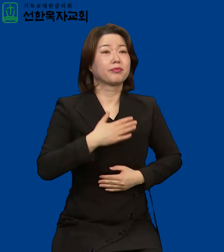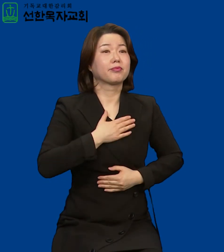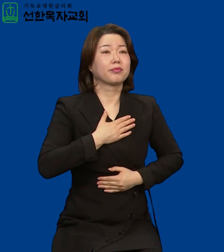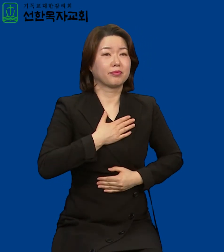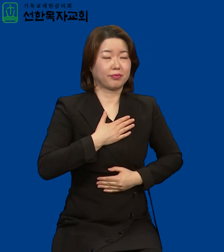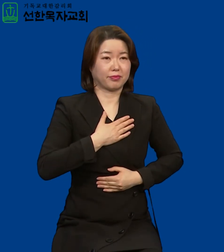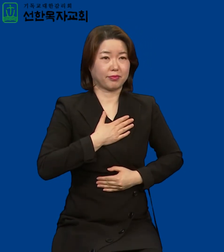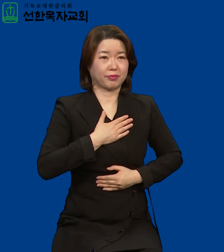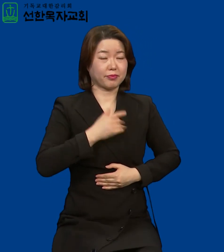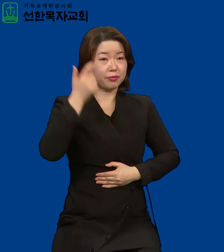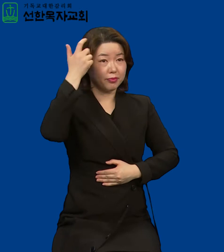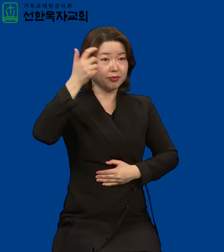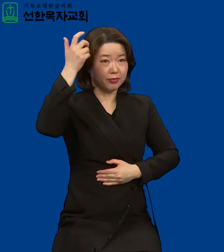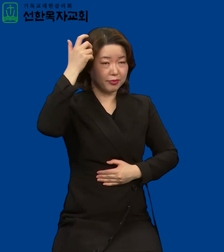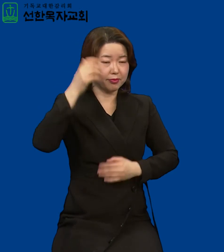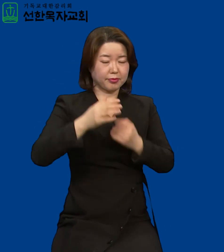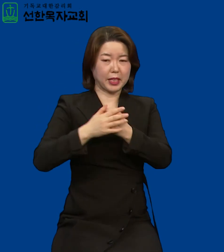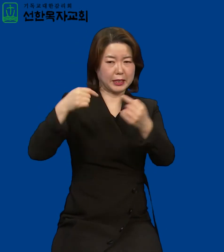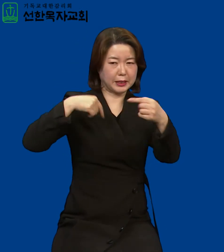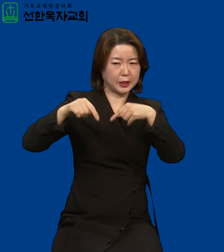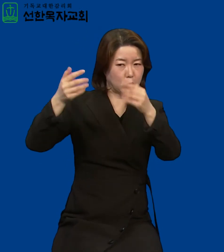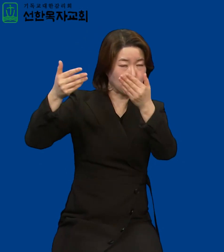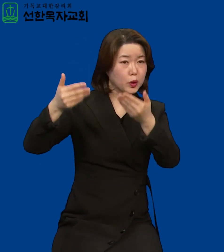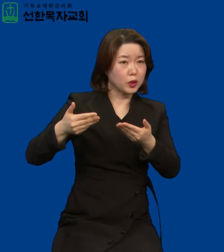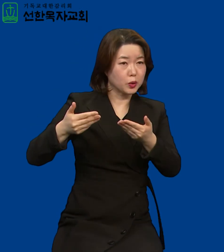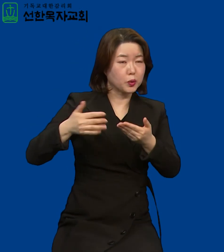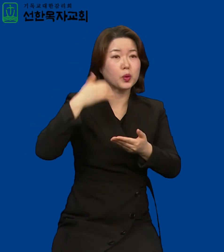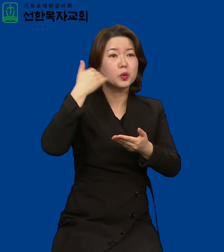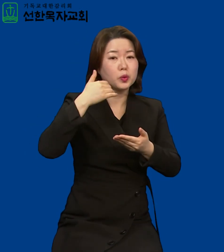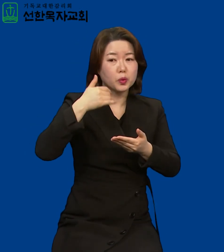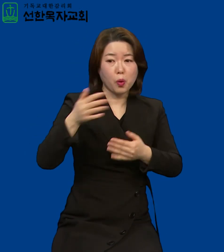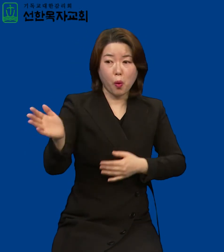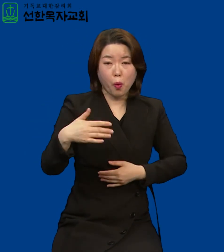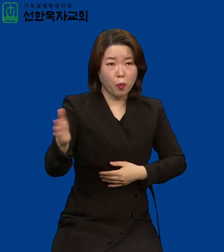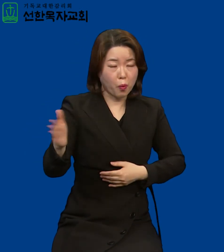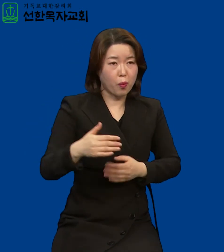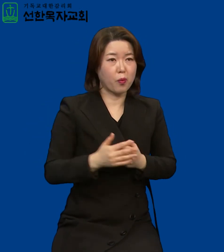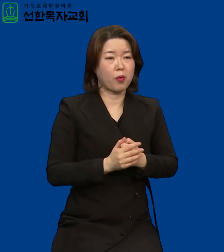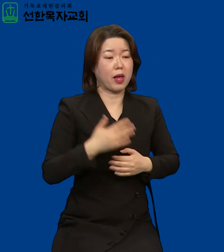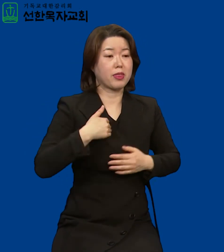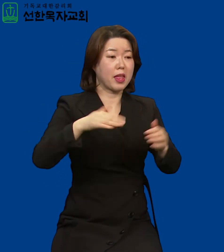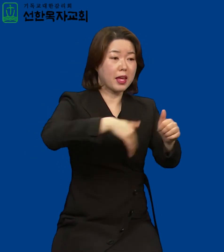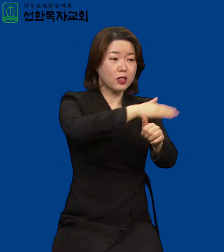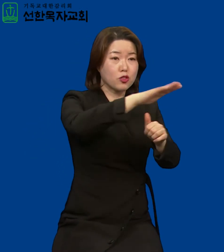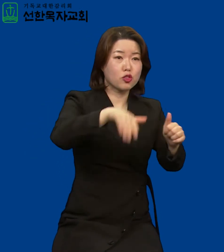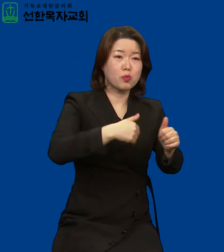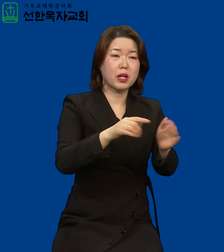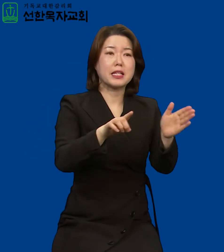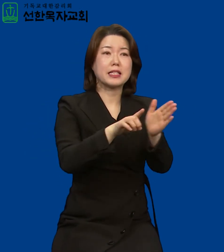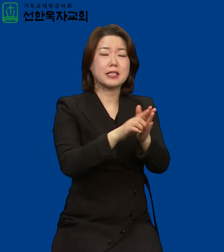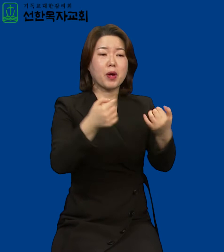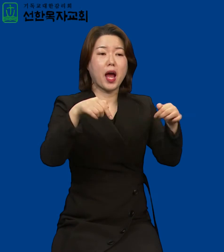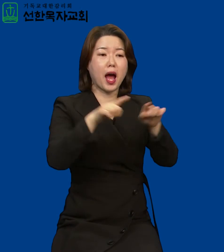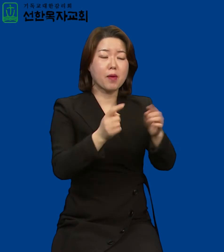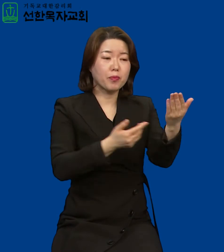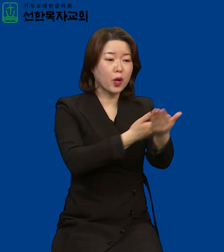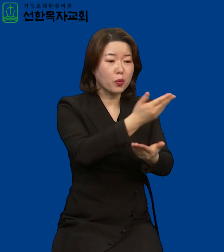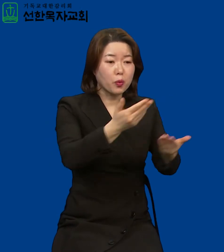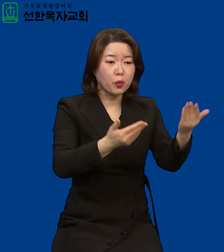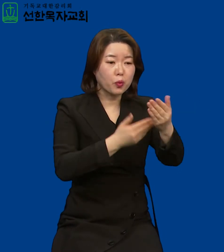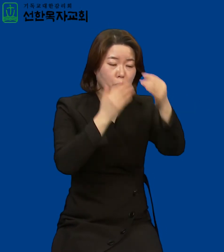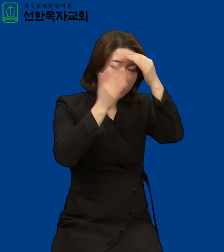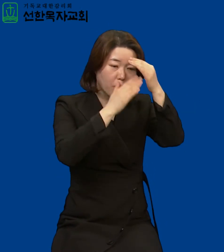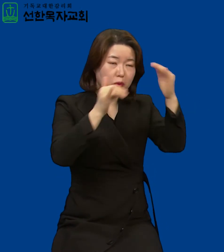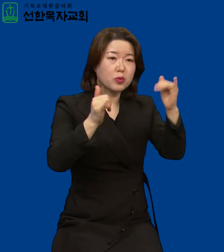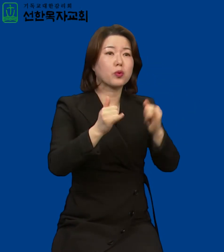나를 영적으로 지도해 줄 수 있는 그런 지도자도 없고 내 주변에 신앙으로 함께 교제할 수 있는 성도도